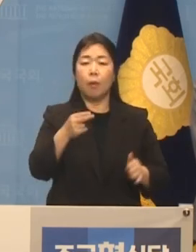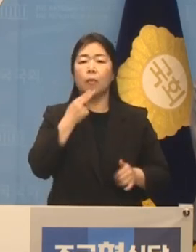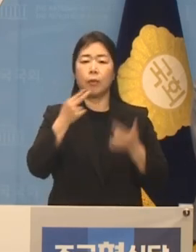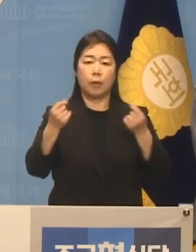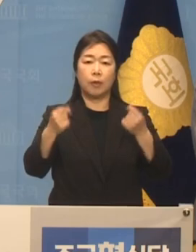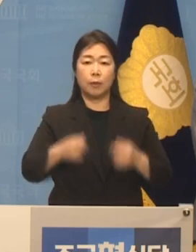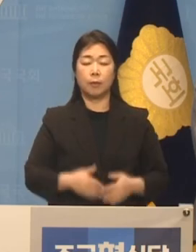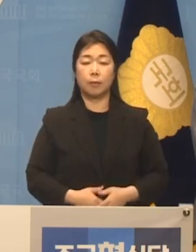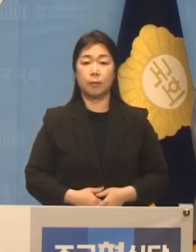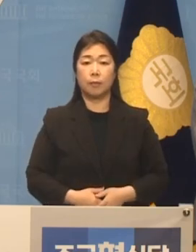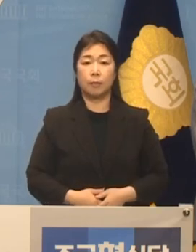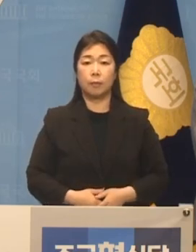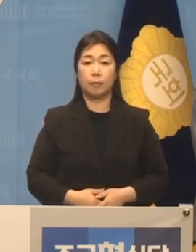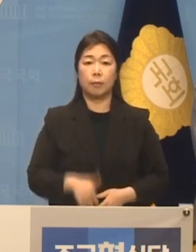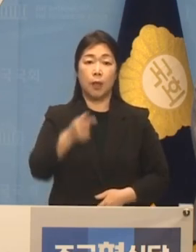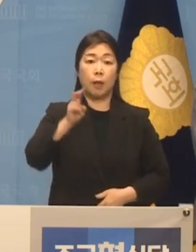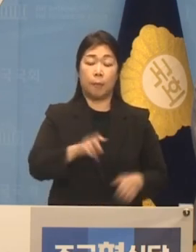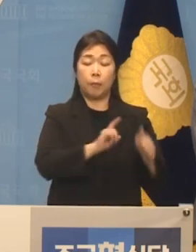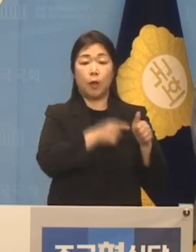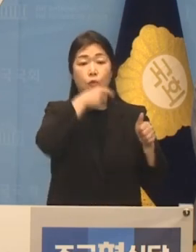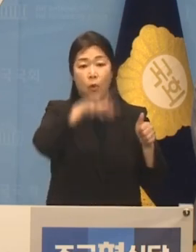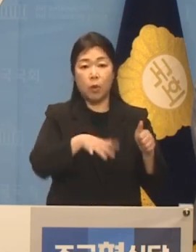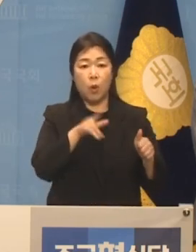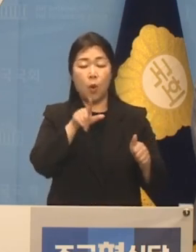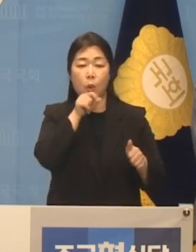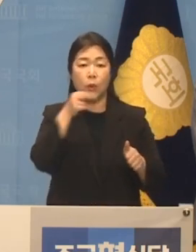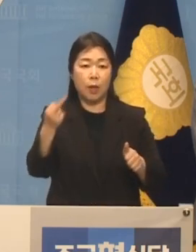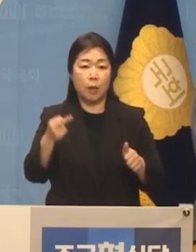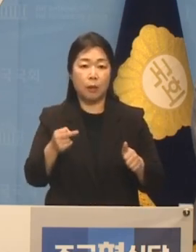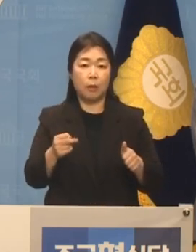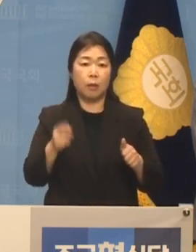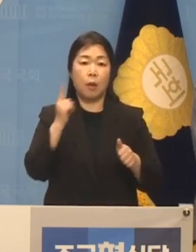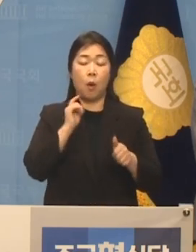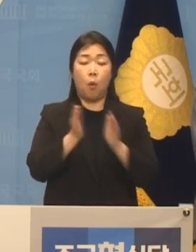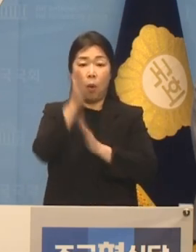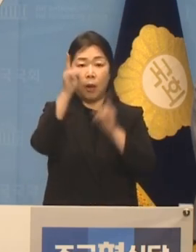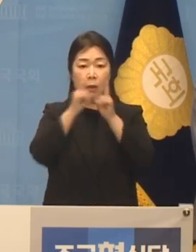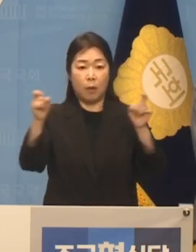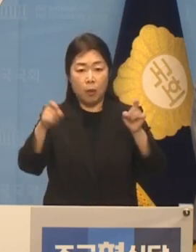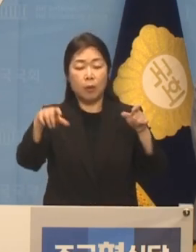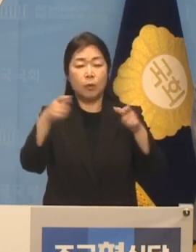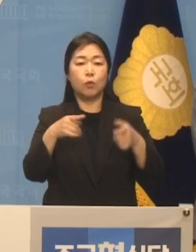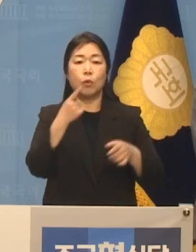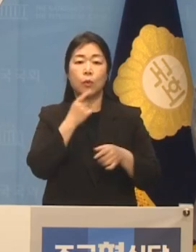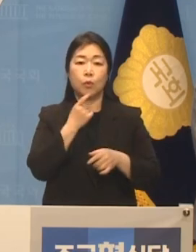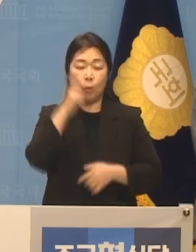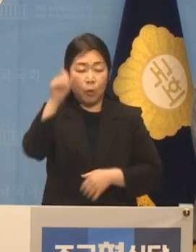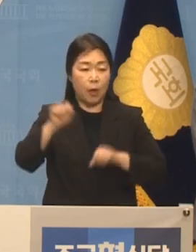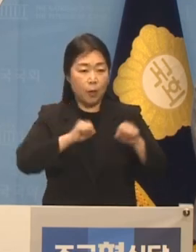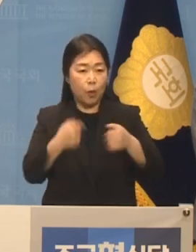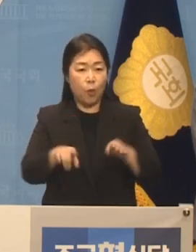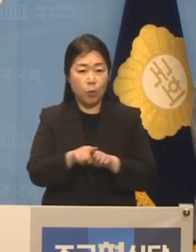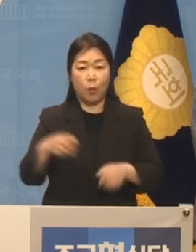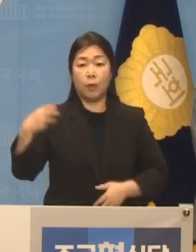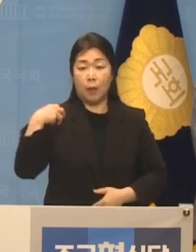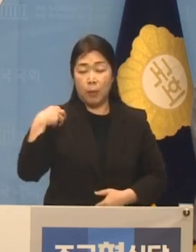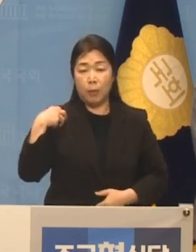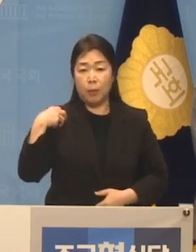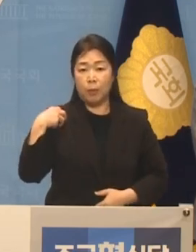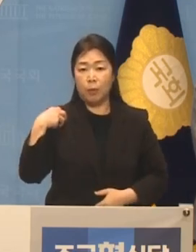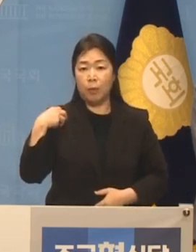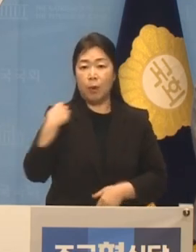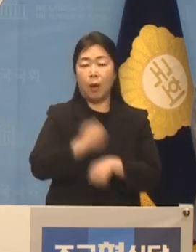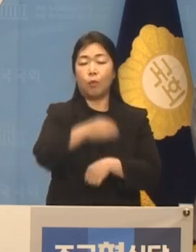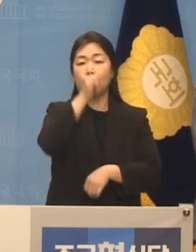확신합니다. 남기업은 수원, 오산, 화성, 촛불냉동의 공동대표로 책임을 다하고 있으며 또한